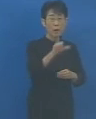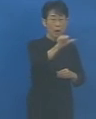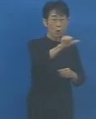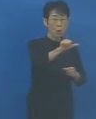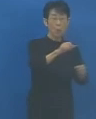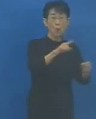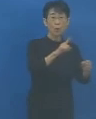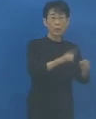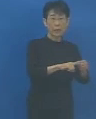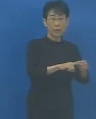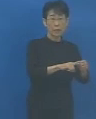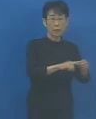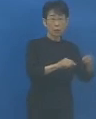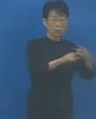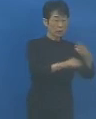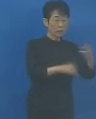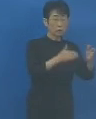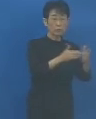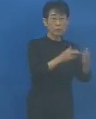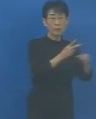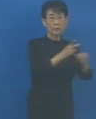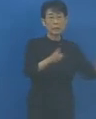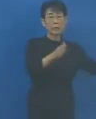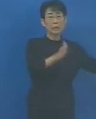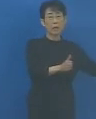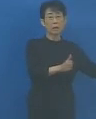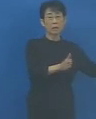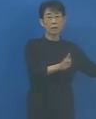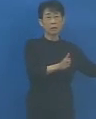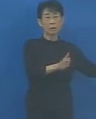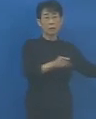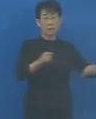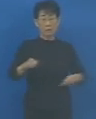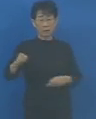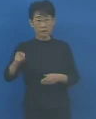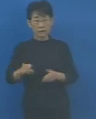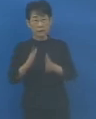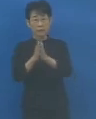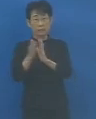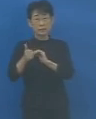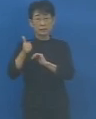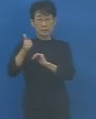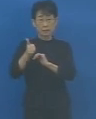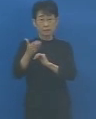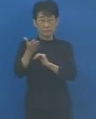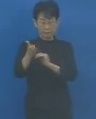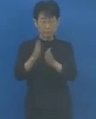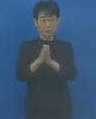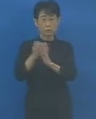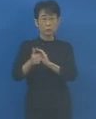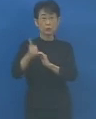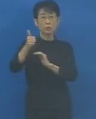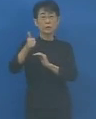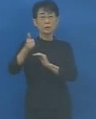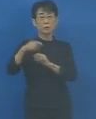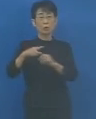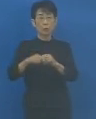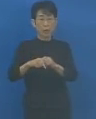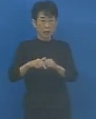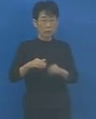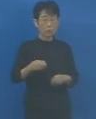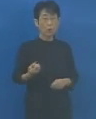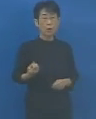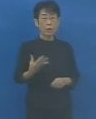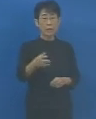は2年間なんですけれども、まあ 知事の、まあ、あの任期も、まあはまあ、2年ない、まあ、令和5年の、まあ、4